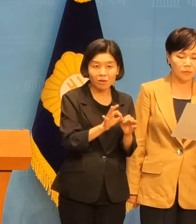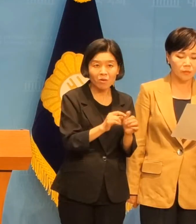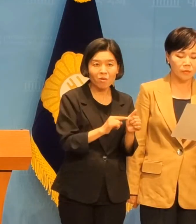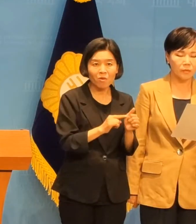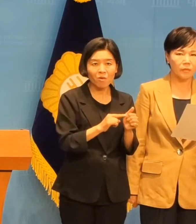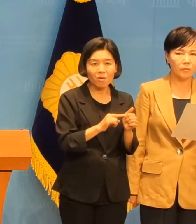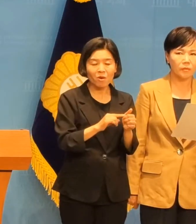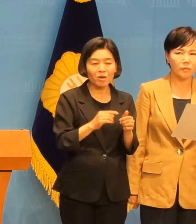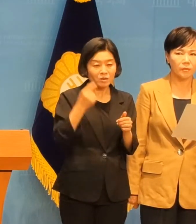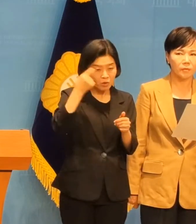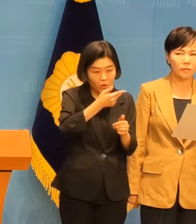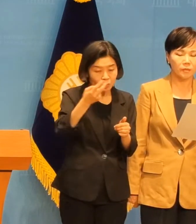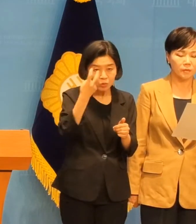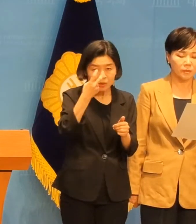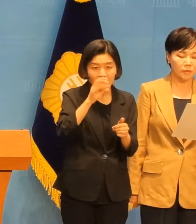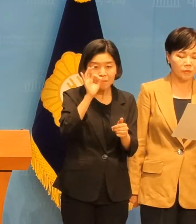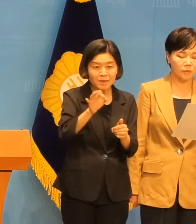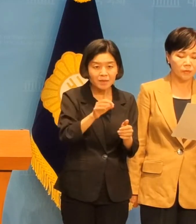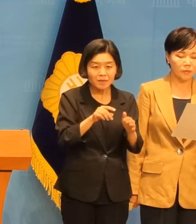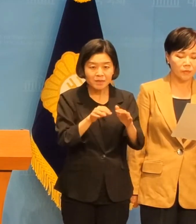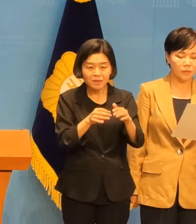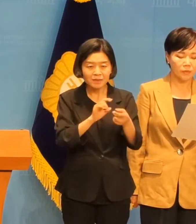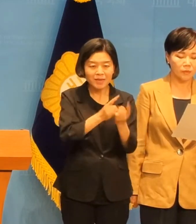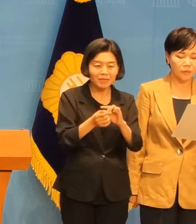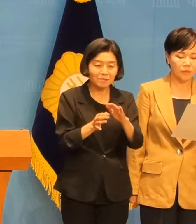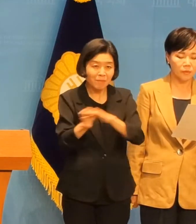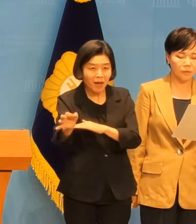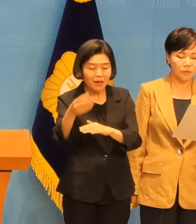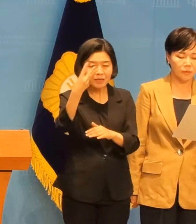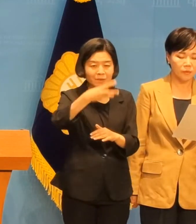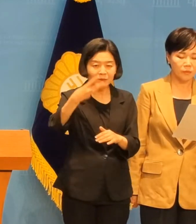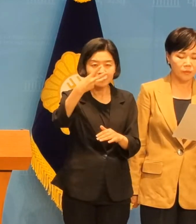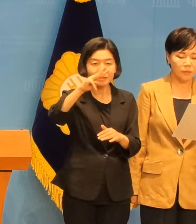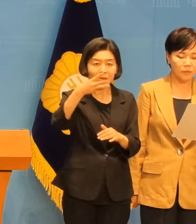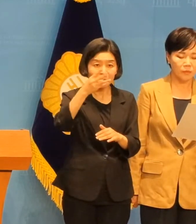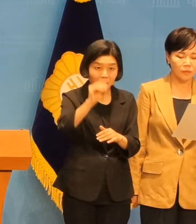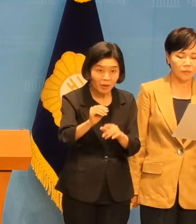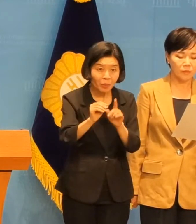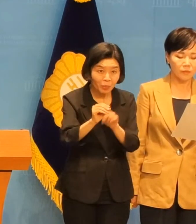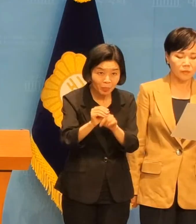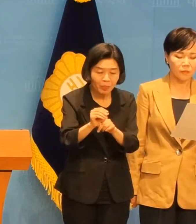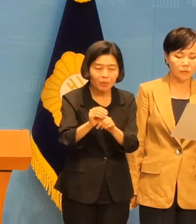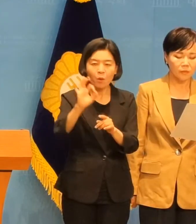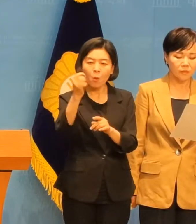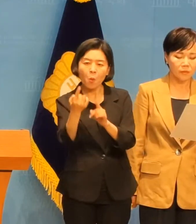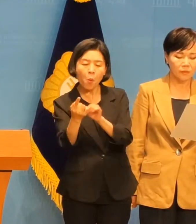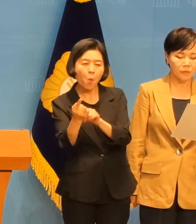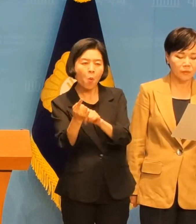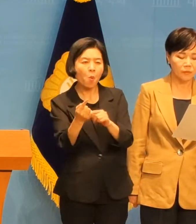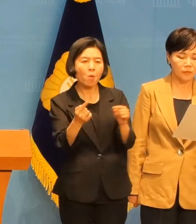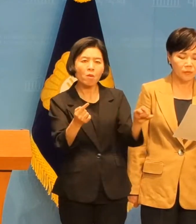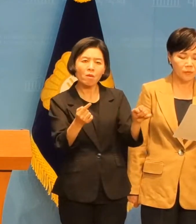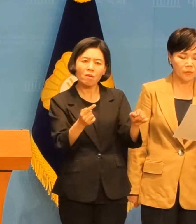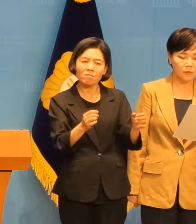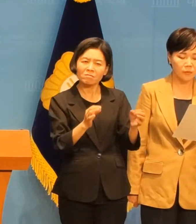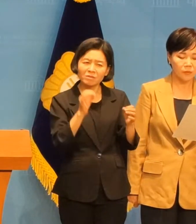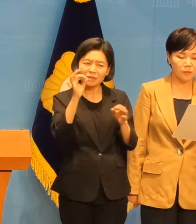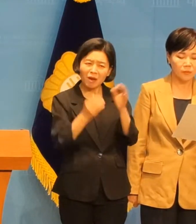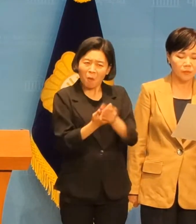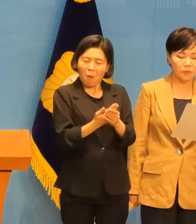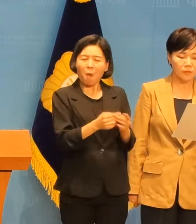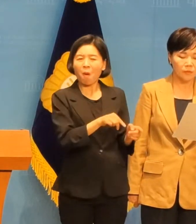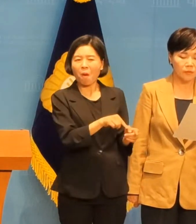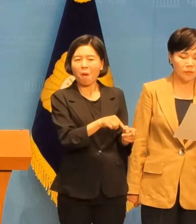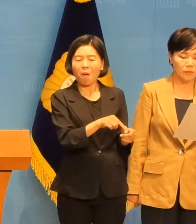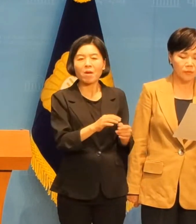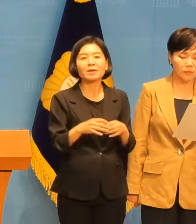비용 3,300만 원의 대납 의혹에 대해 오 시장은 이분이 이렇게 사고를 치셨구나,